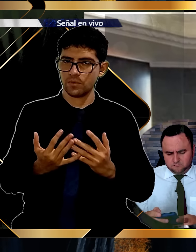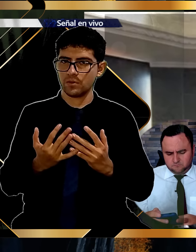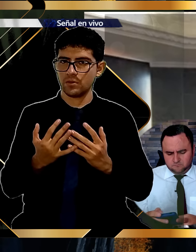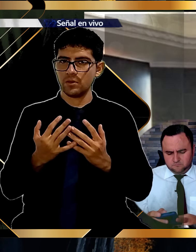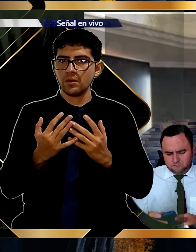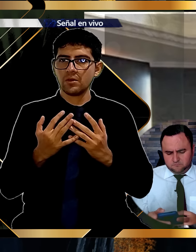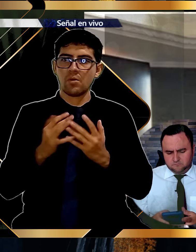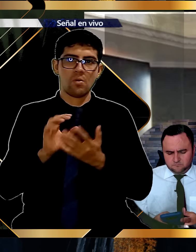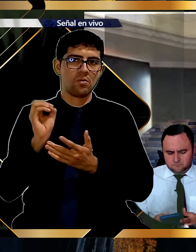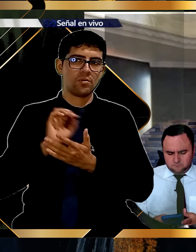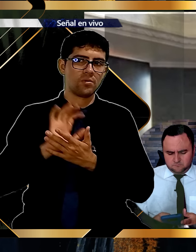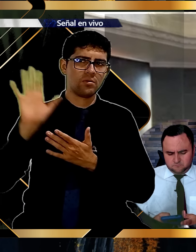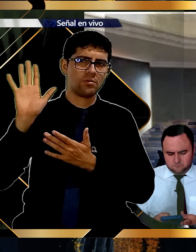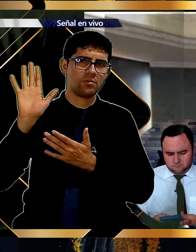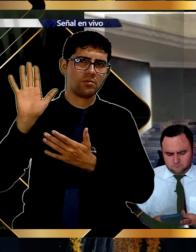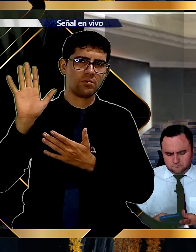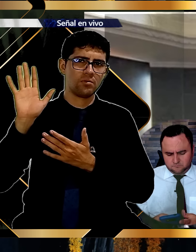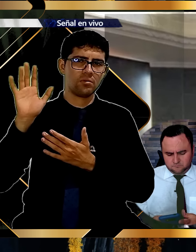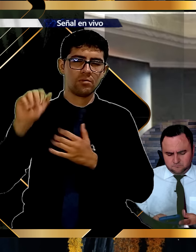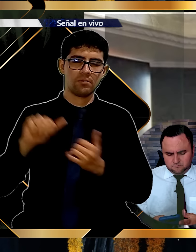Los que están bautizados en Cristo,